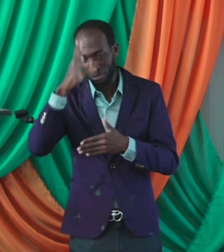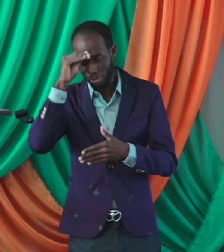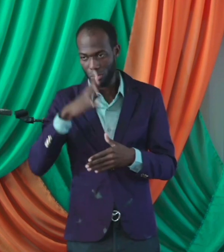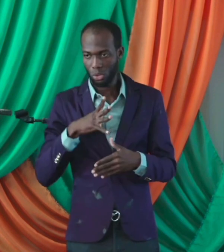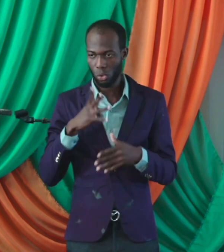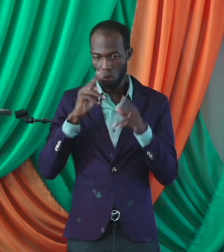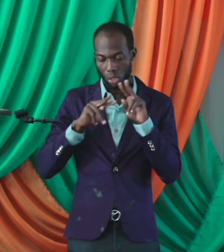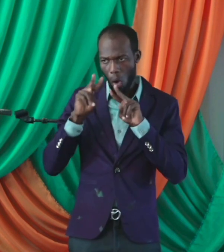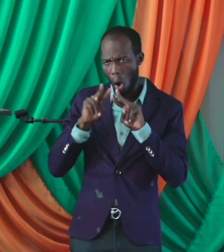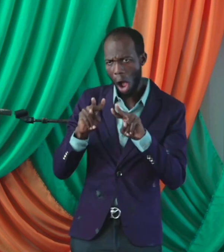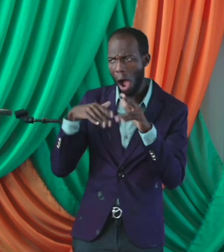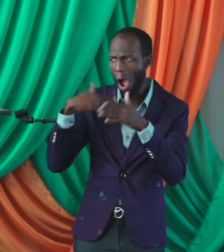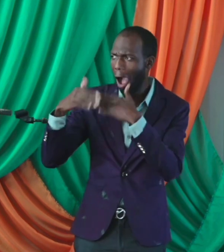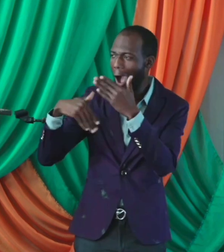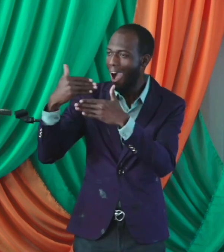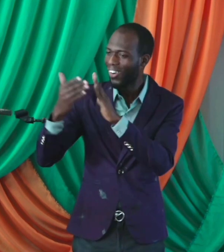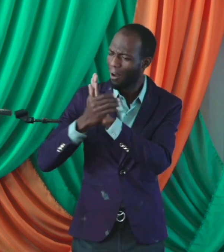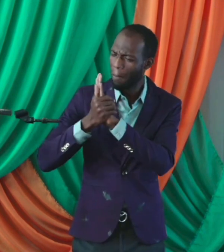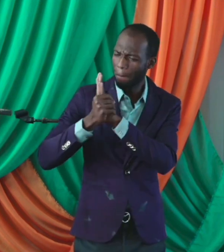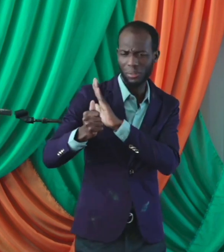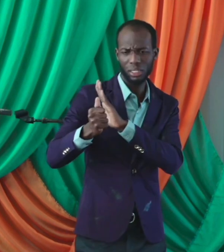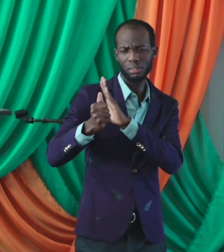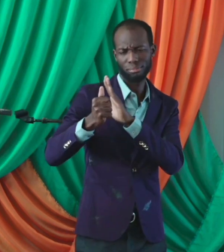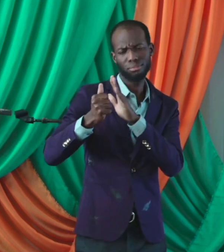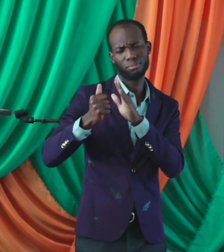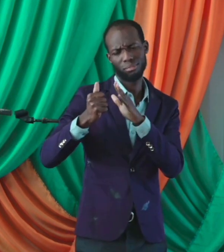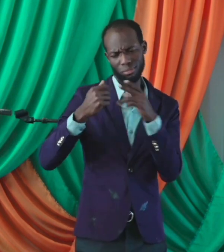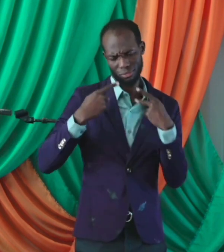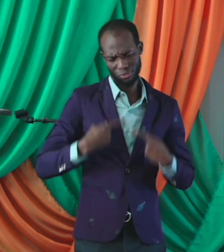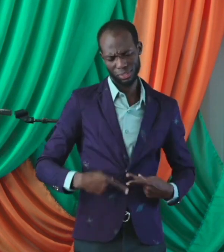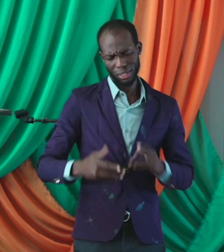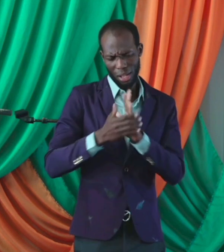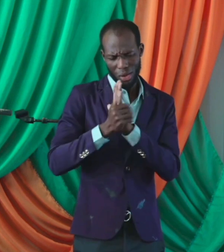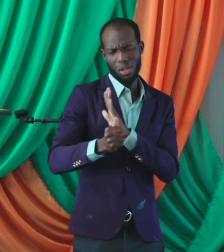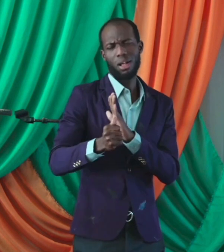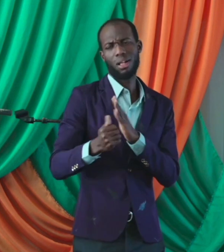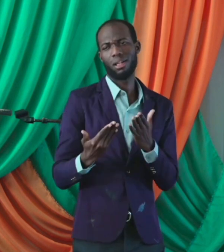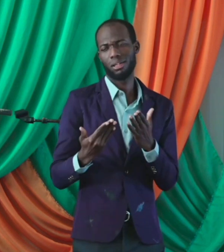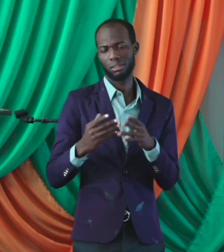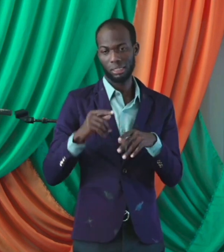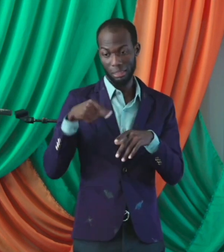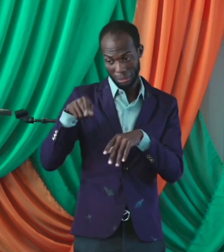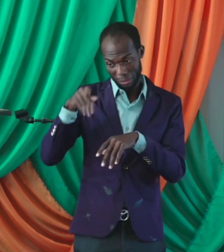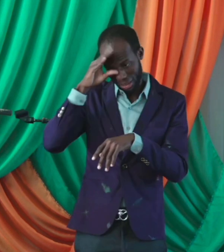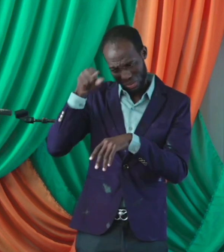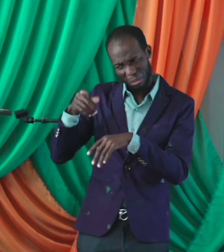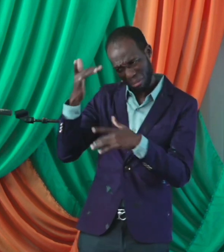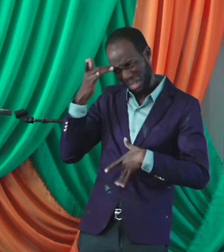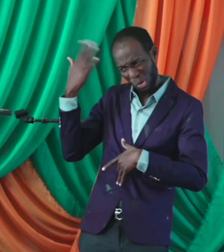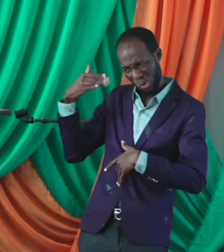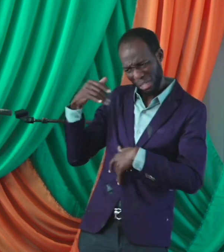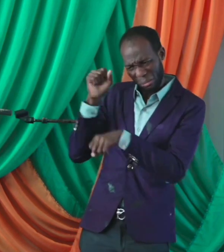un plus grand scientifique que génération ça connaît aujourd'hui là. Monsieur font paquet de